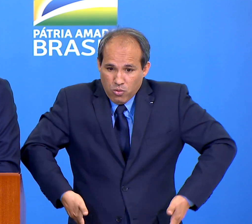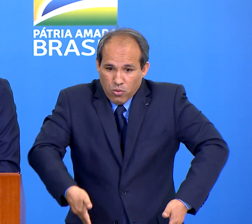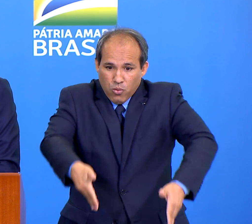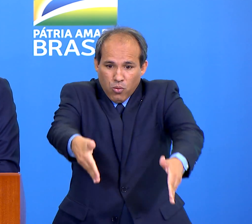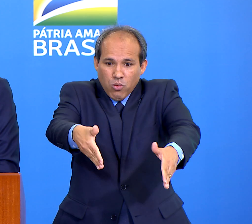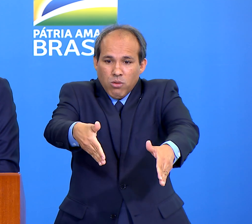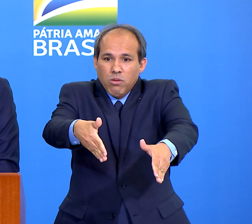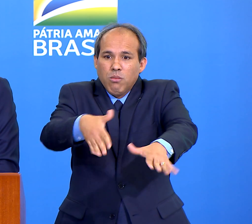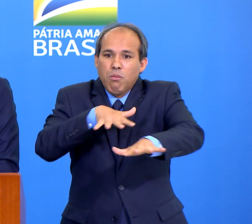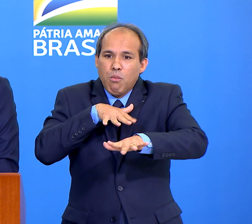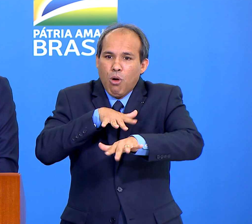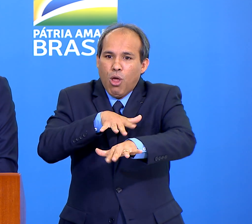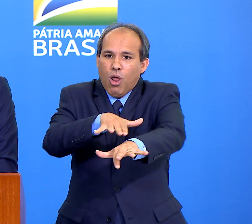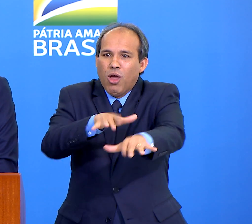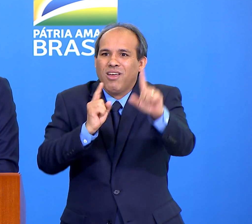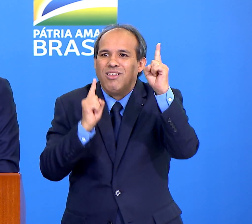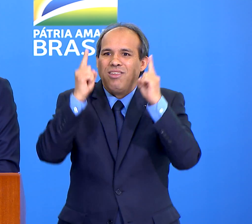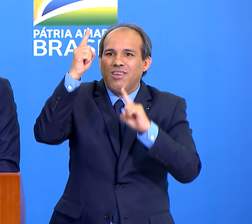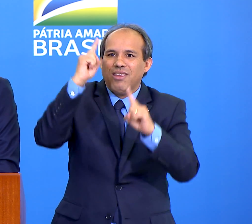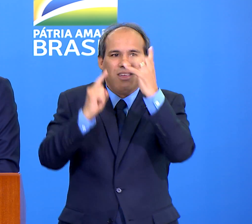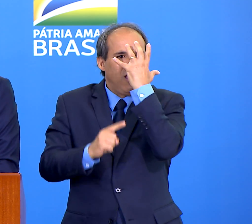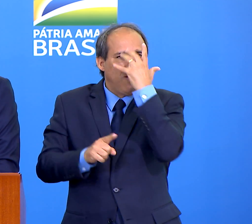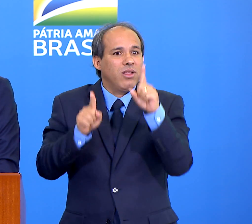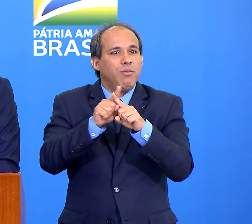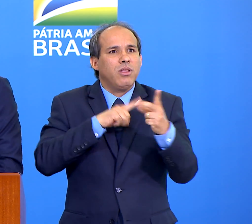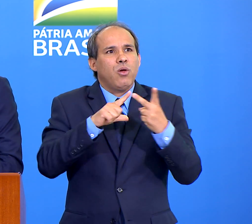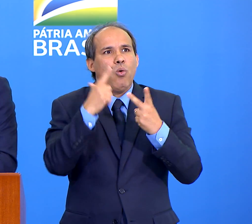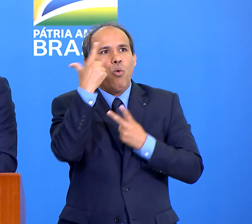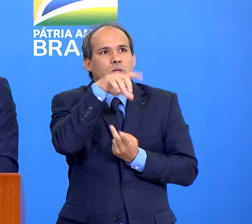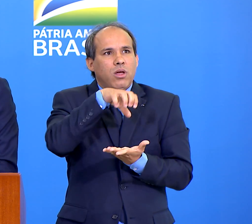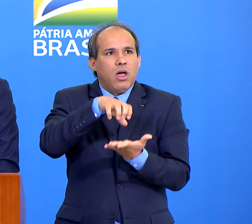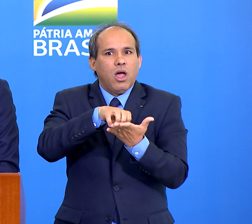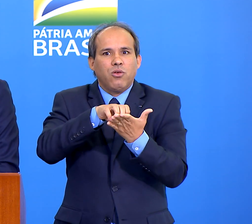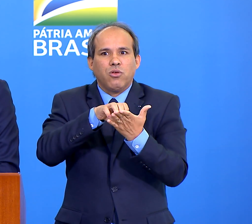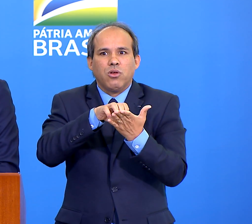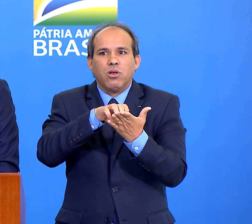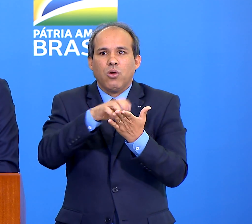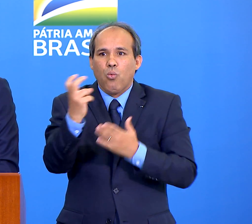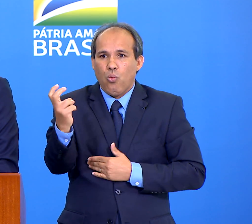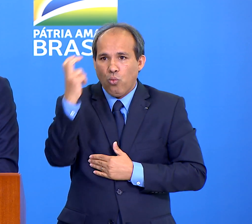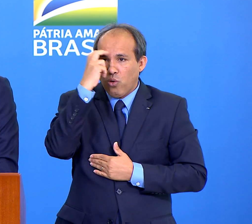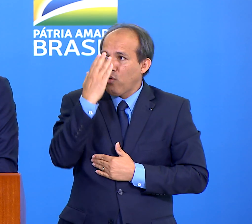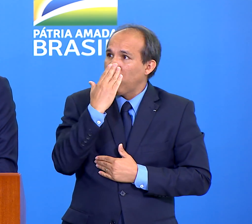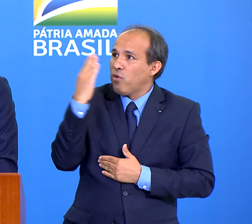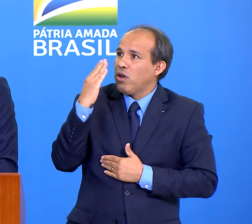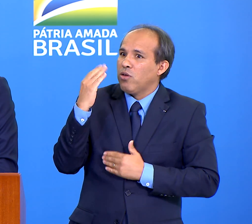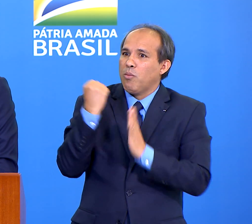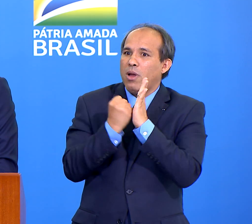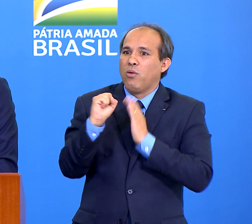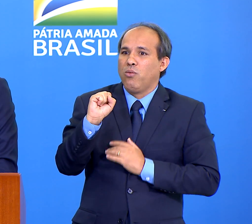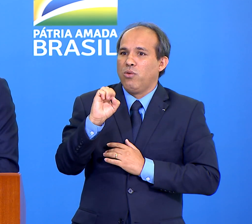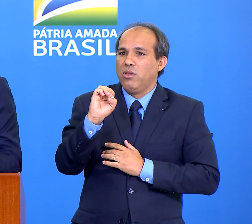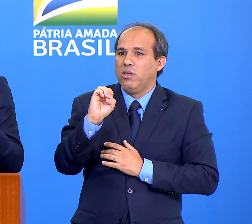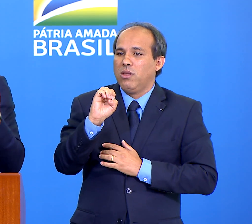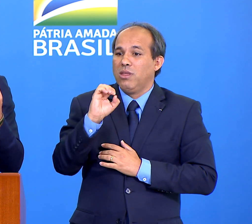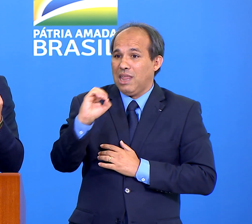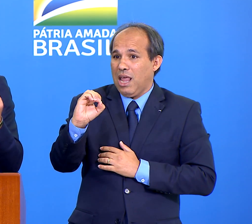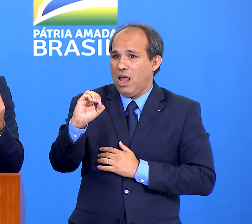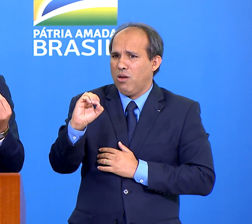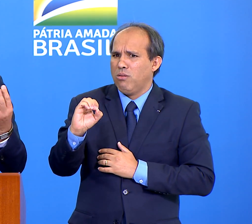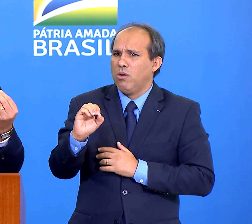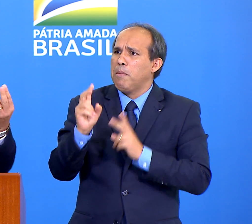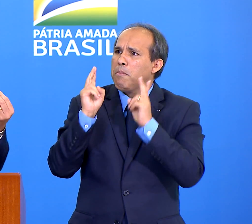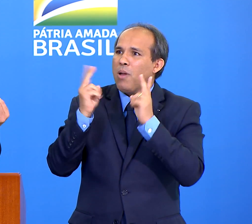carnaval ah e tem uma também Recife um caixa cultural em frente ao Marco Zero quando nós Assumimos